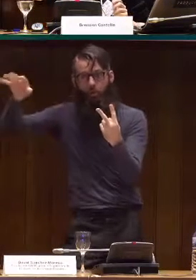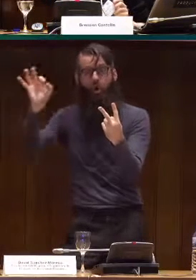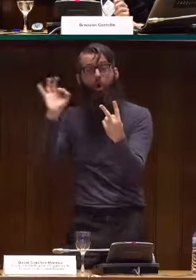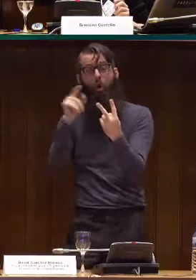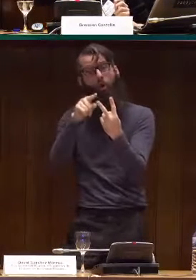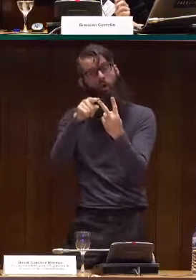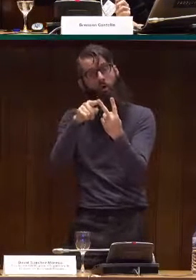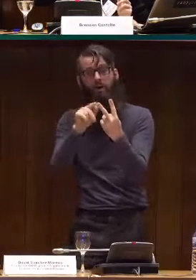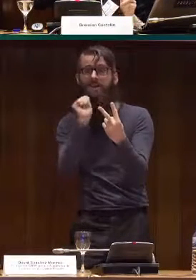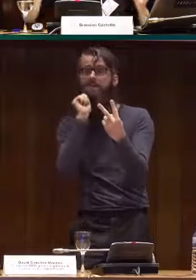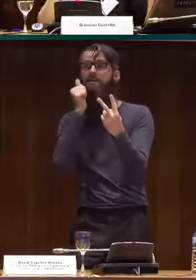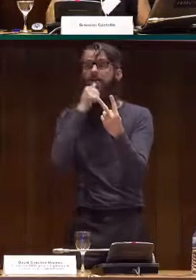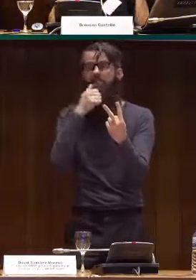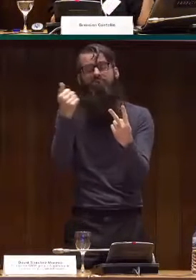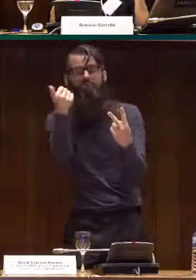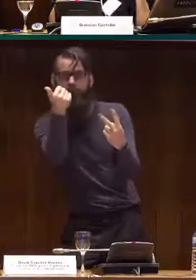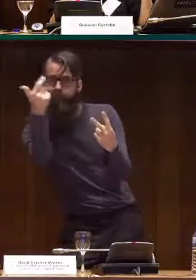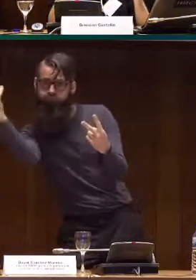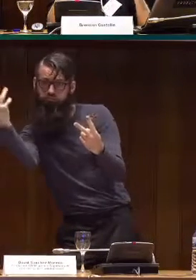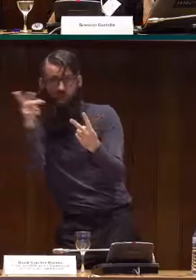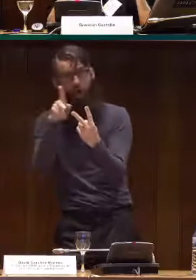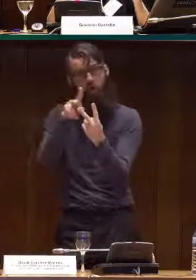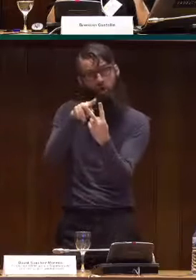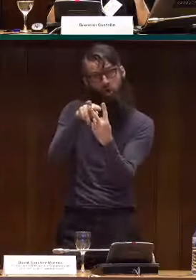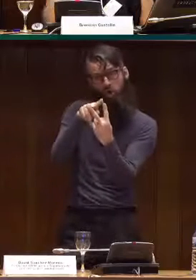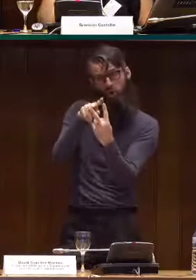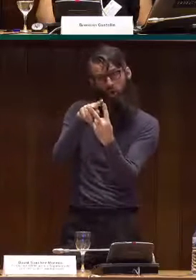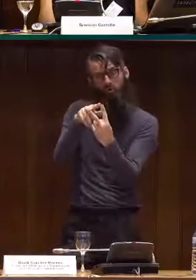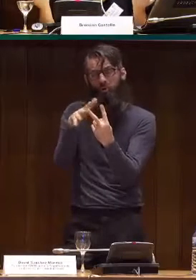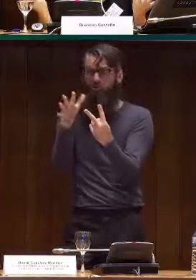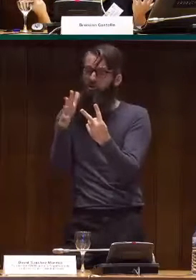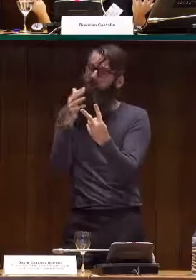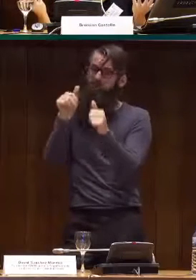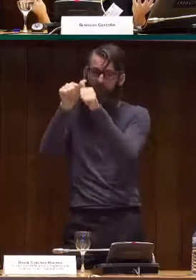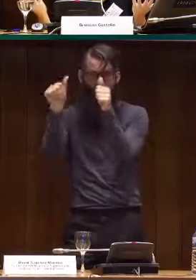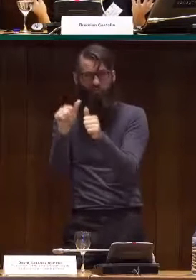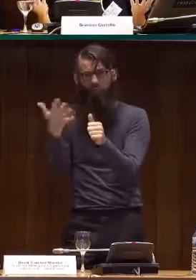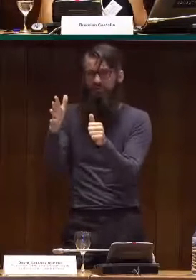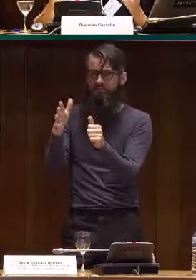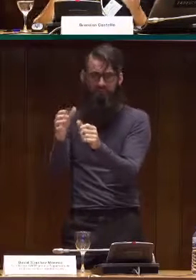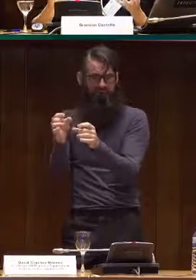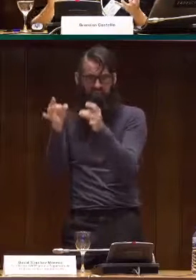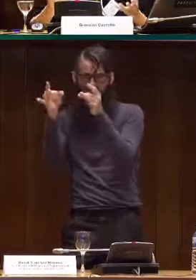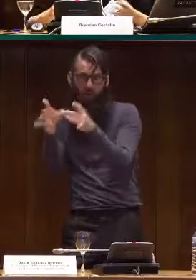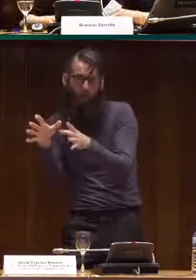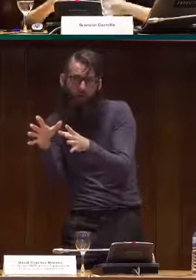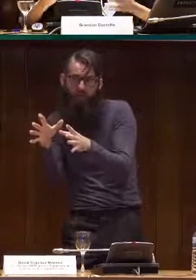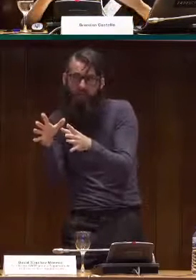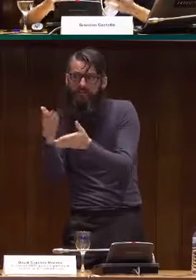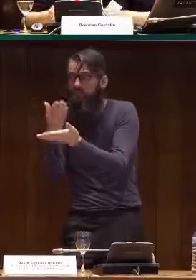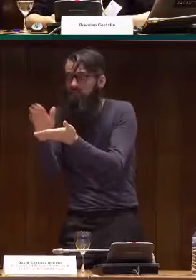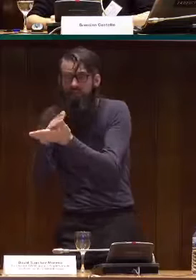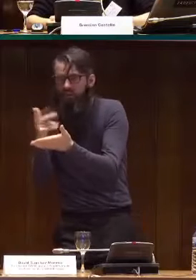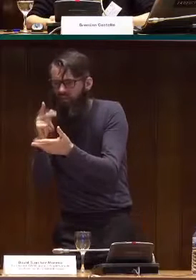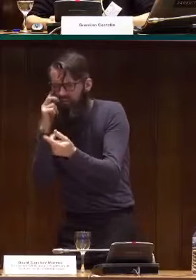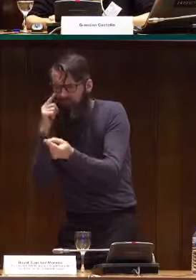y algunos, ¿no? Ambas formas parecen ser equivalentes y se traducen como alguien. Y esta es una de las estrategias